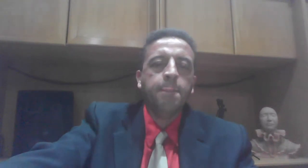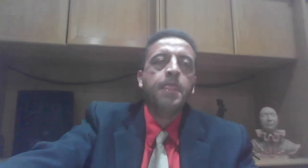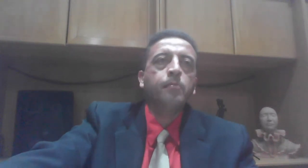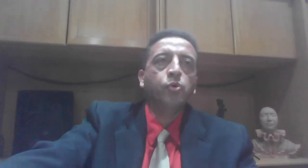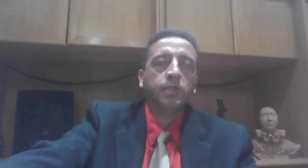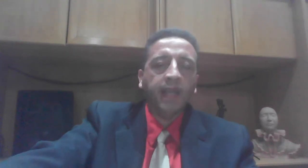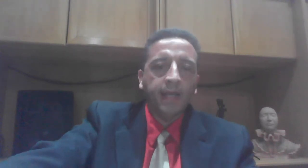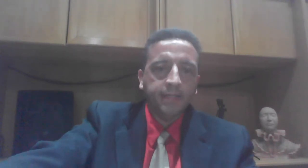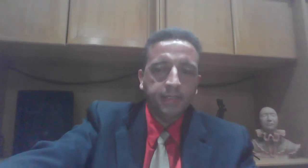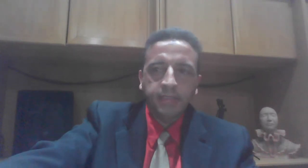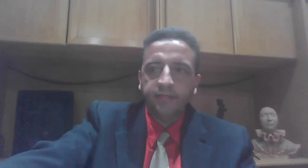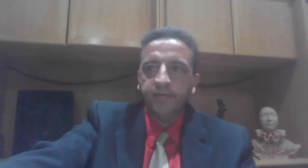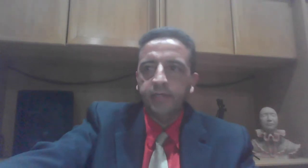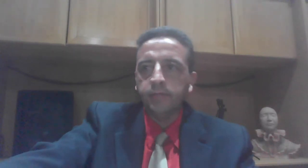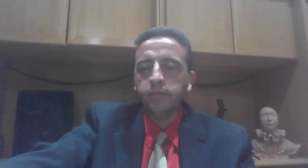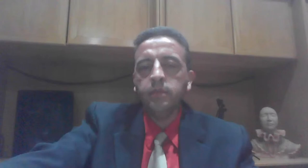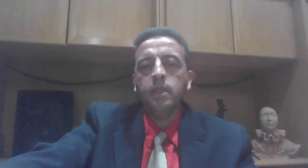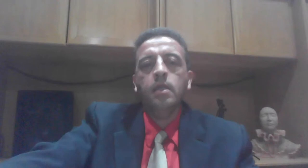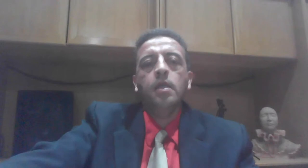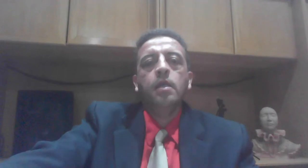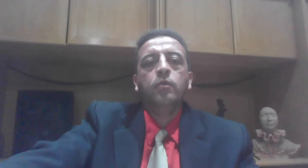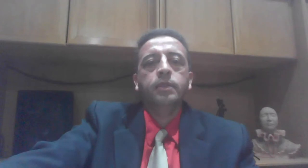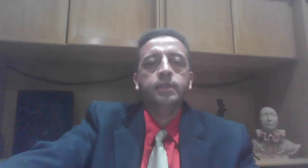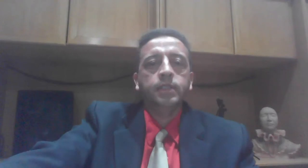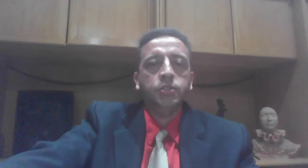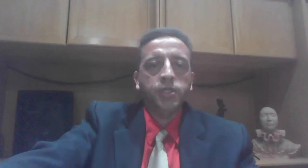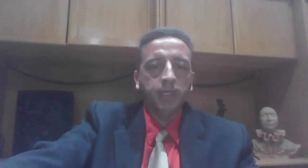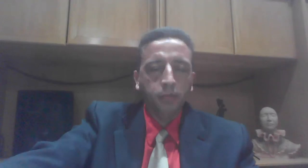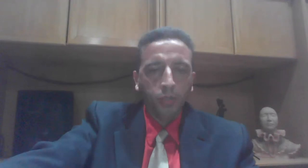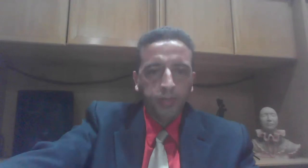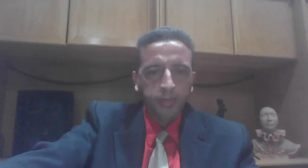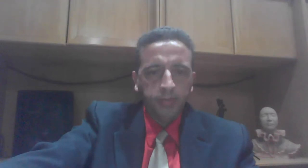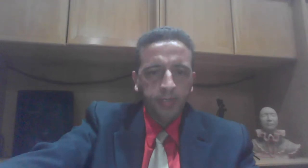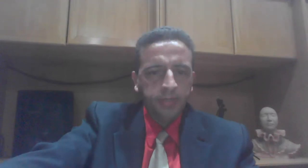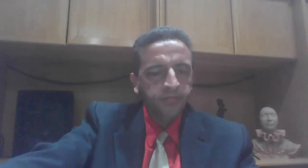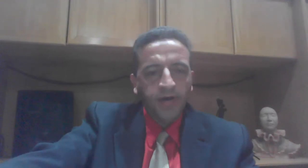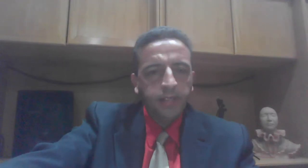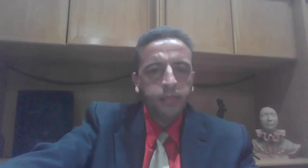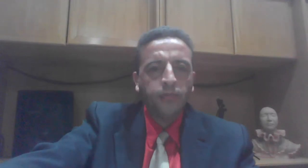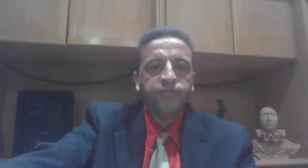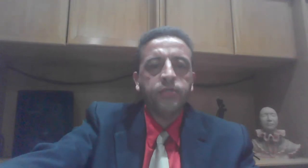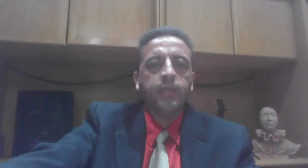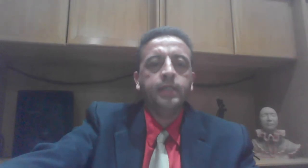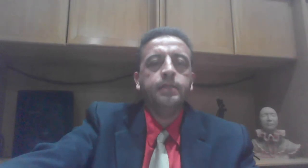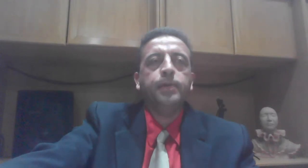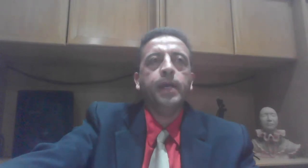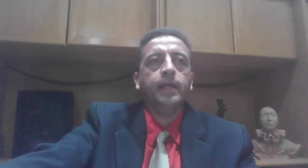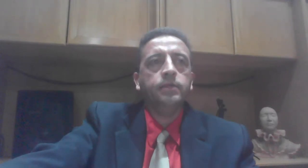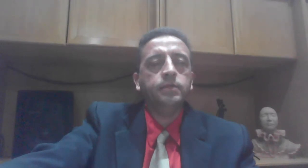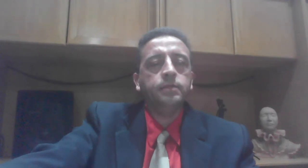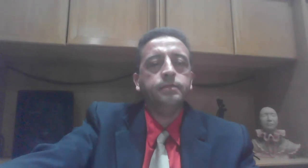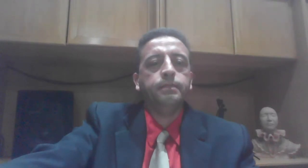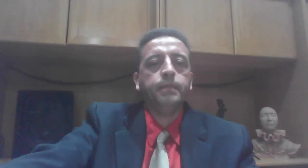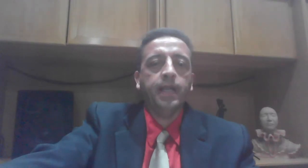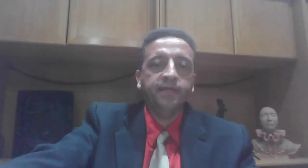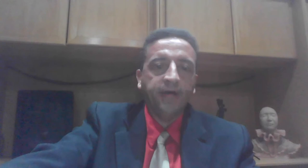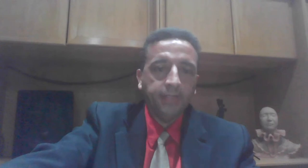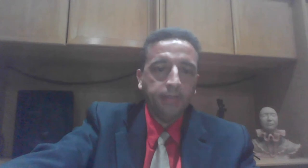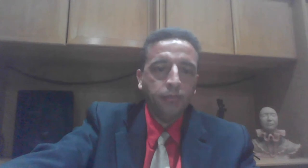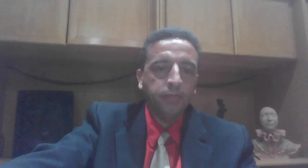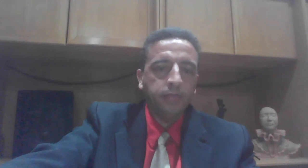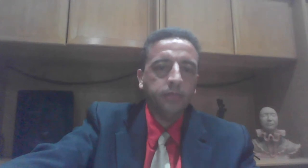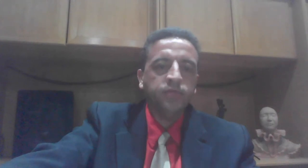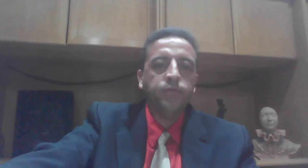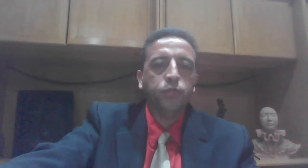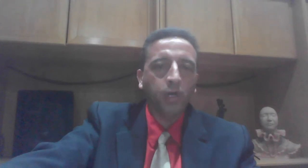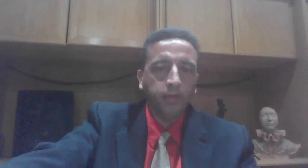estava por trás desse evento. Quando a gente chega no momento dele, são vários profissionais empenhados para